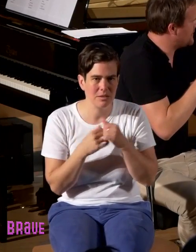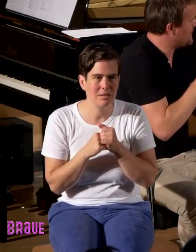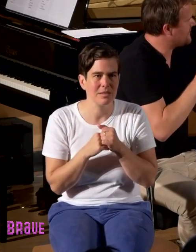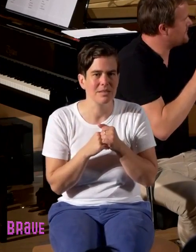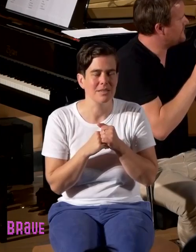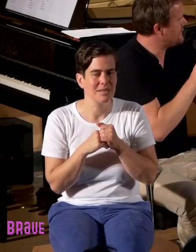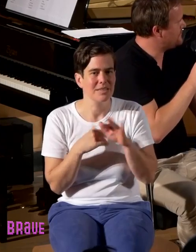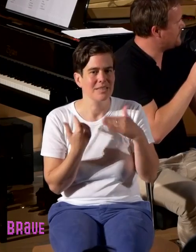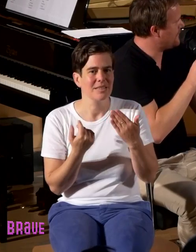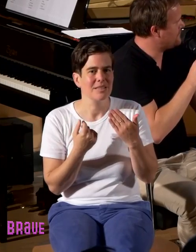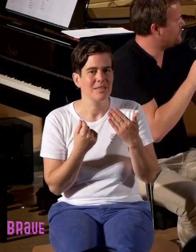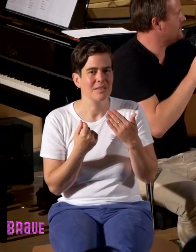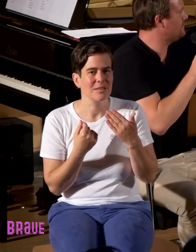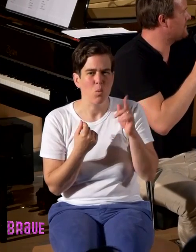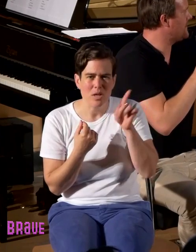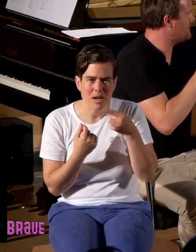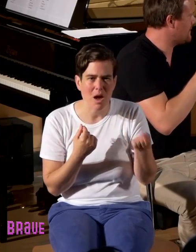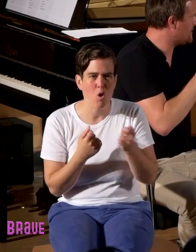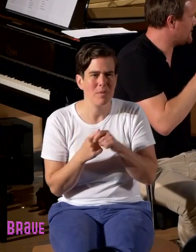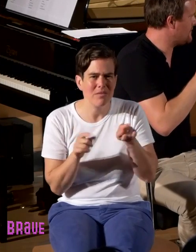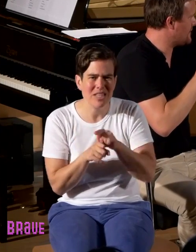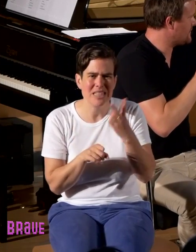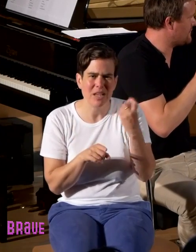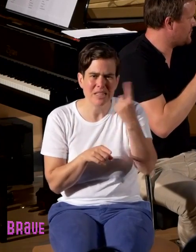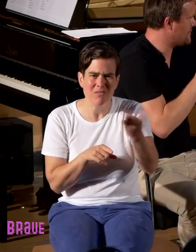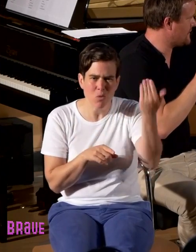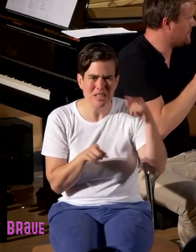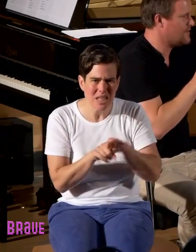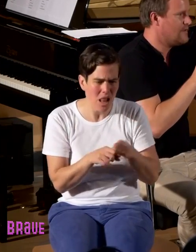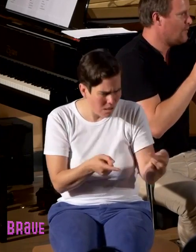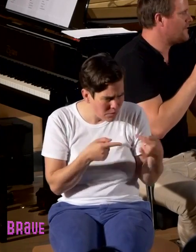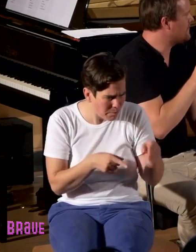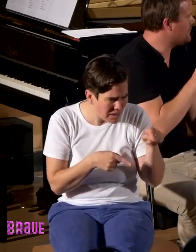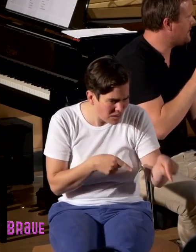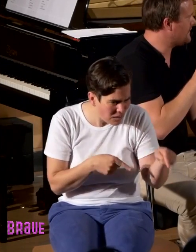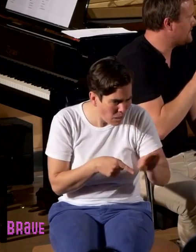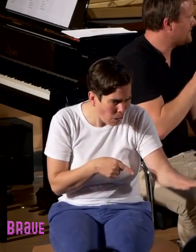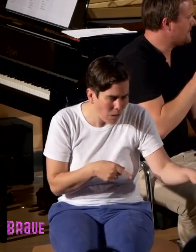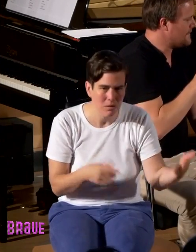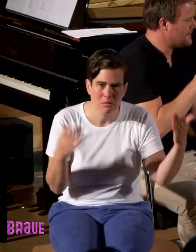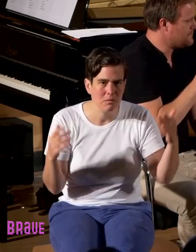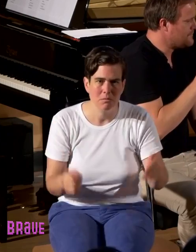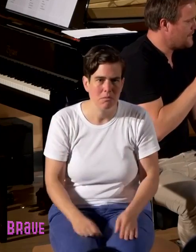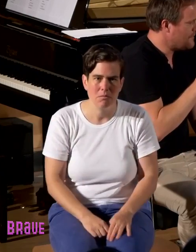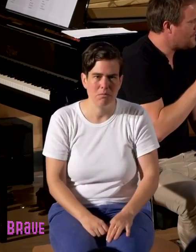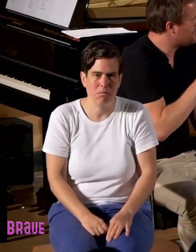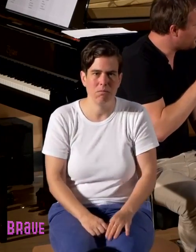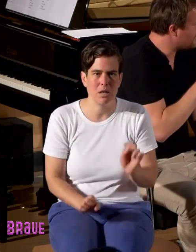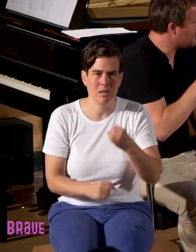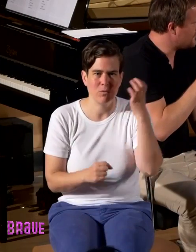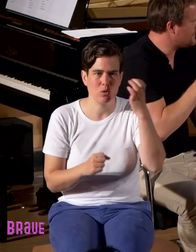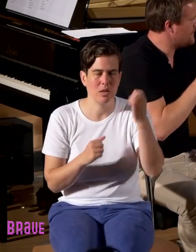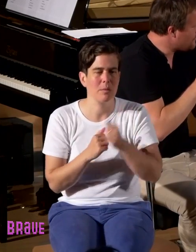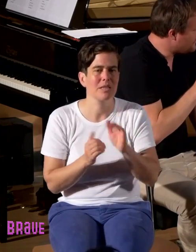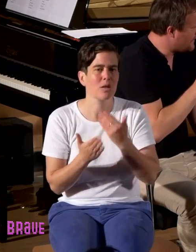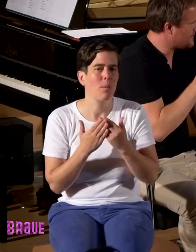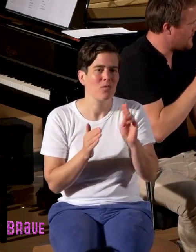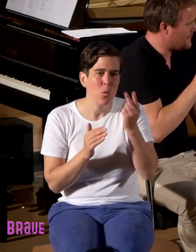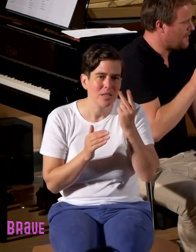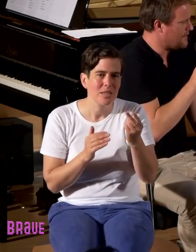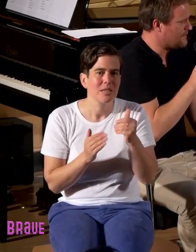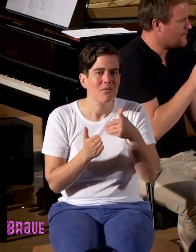es für mich gar nicht, dass ich dieselben Debatten führe, die ich vor 20 Jahren teilweise geführt habe. Und insofern immer vorsichtig,